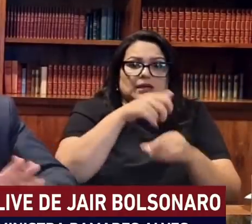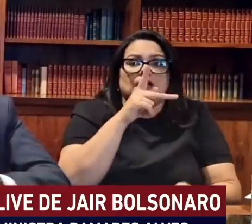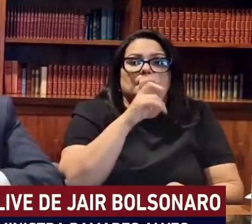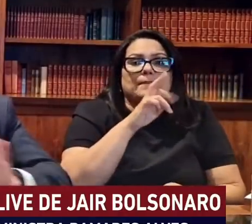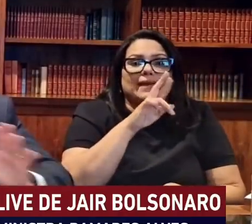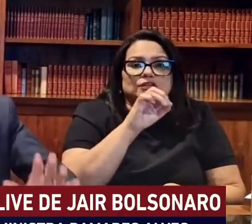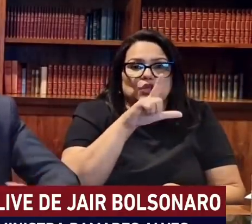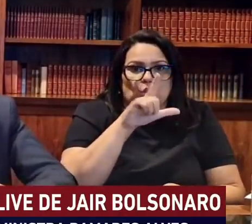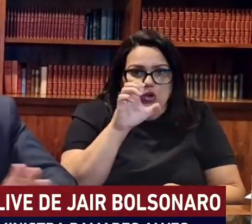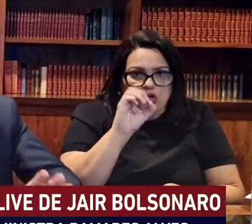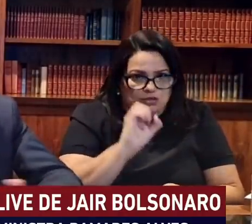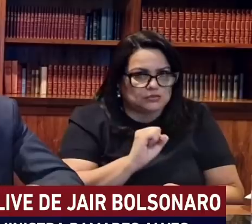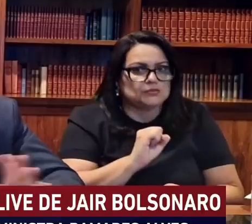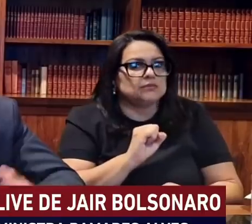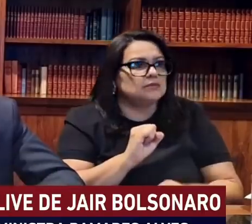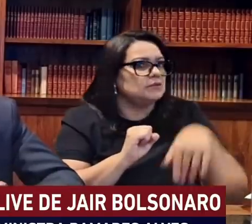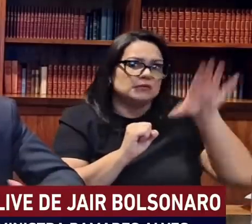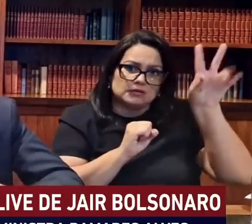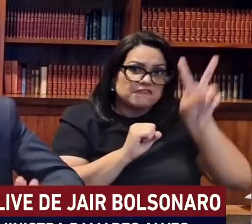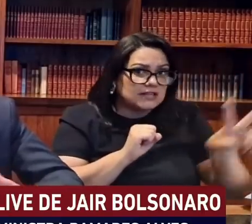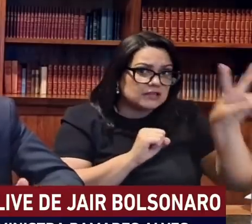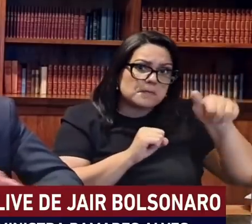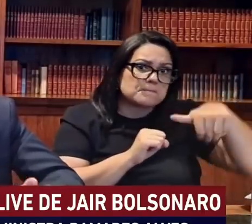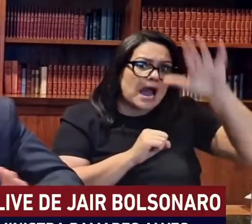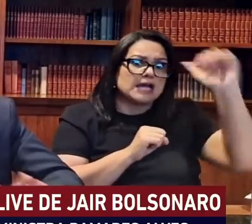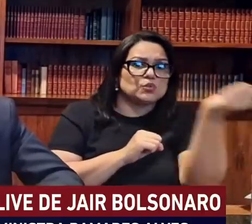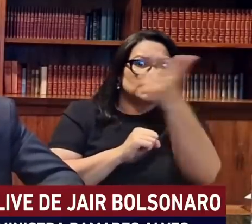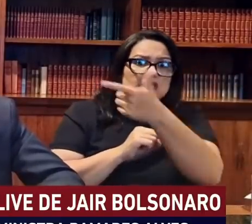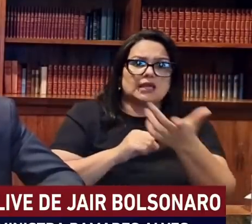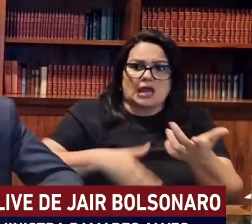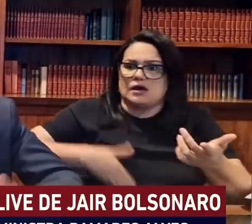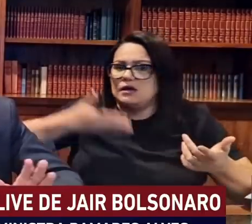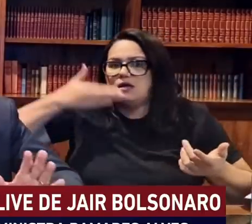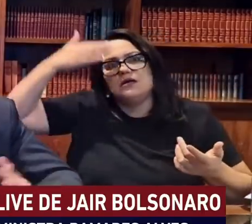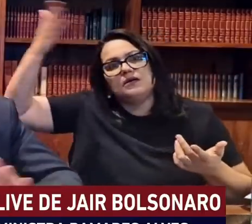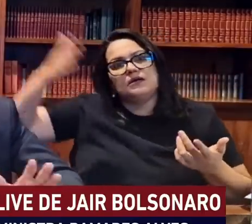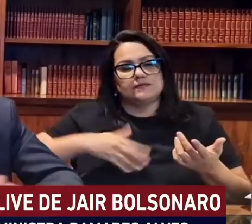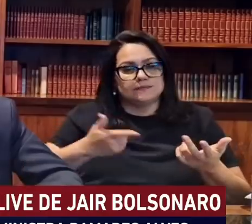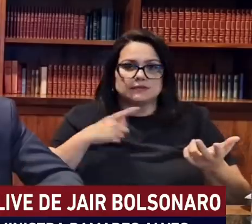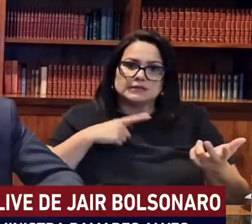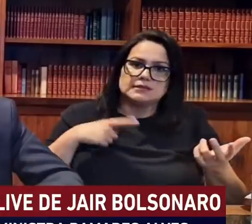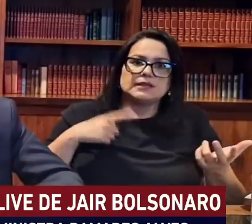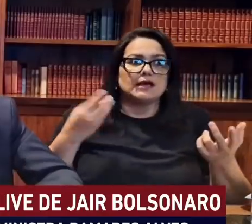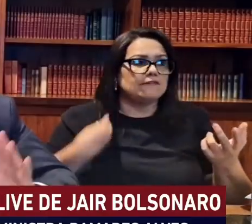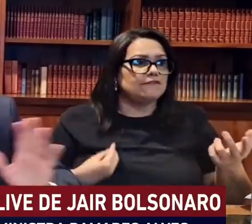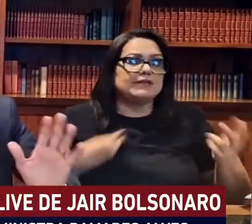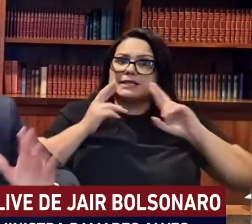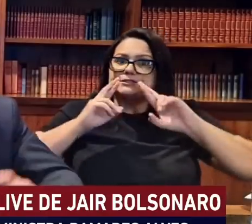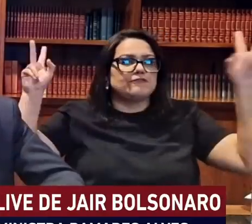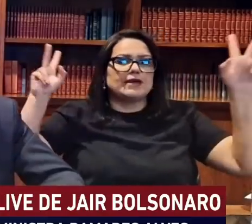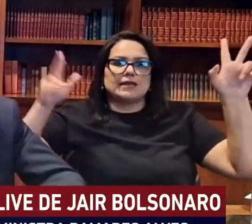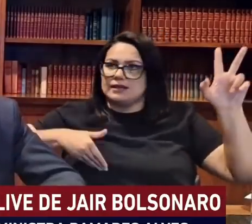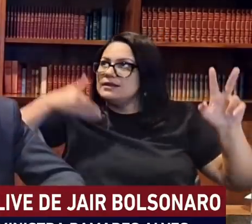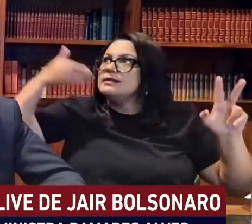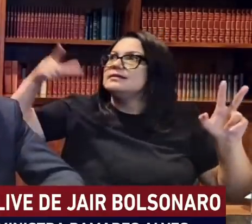Qualquer país do Oriente Médio que tenha petróleo o pessoal lá vive realmente uma situação completamente diferente da